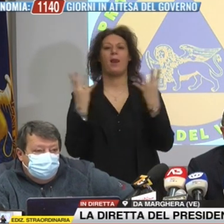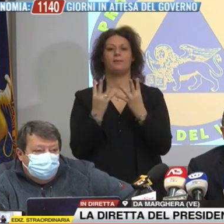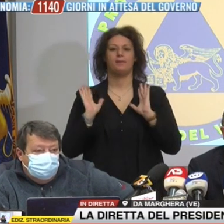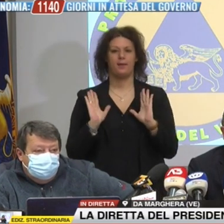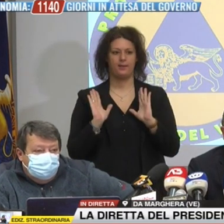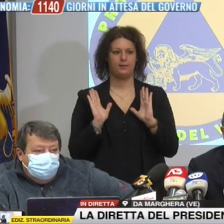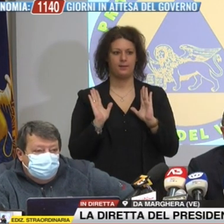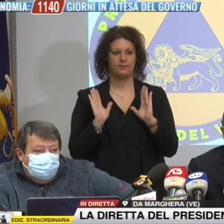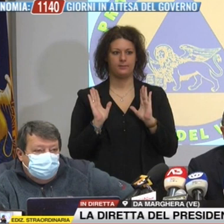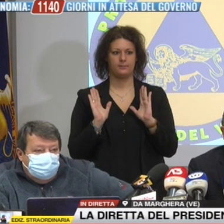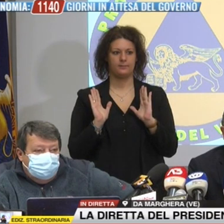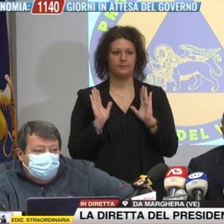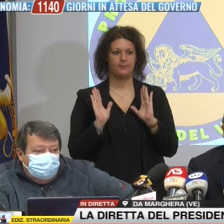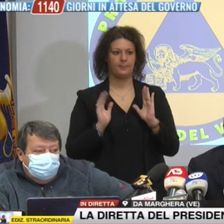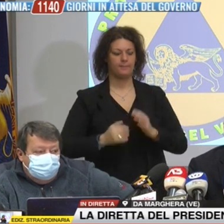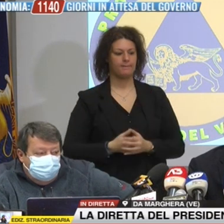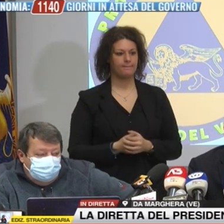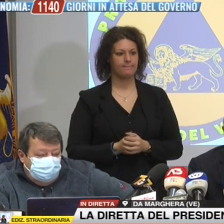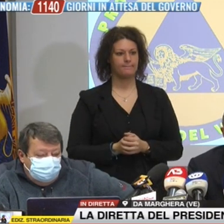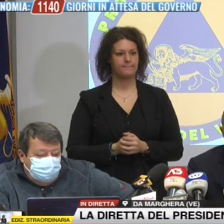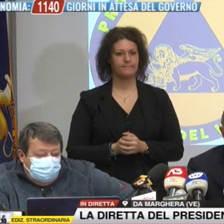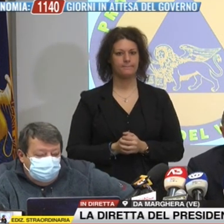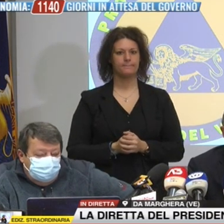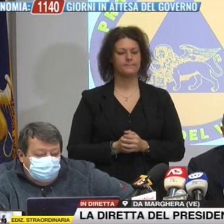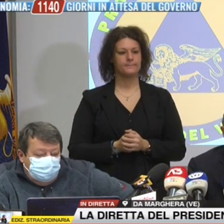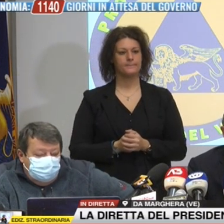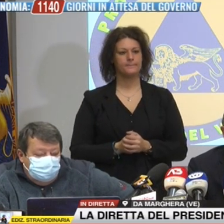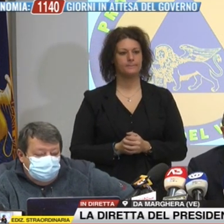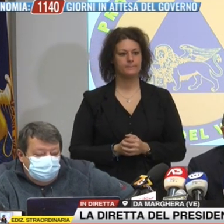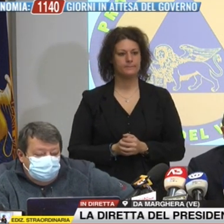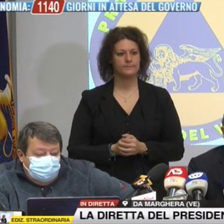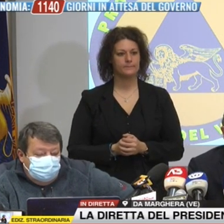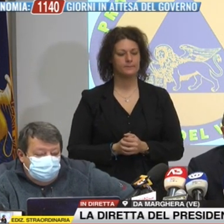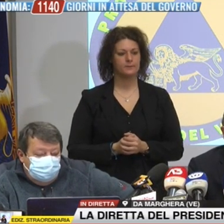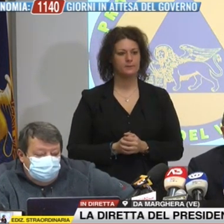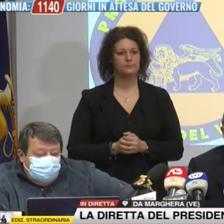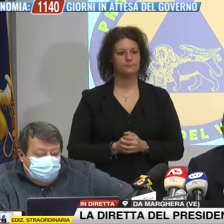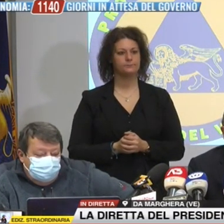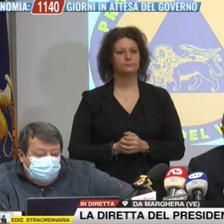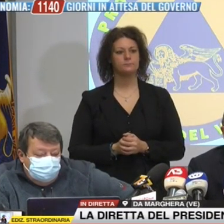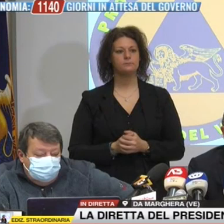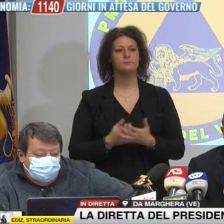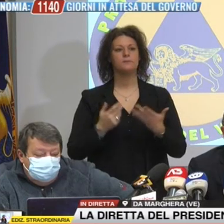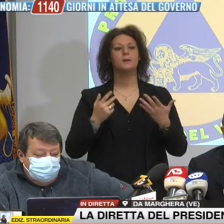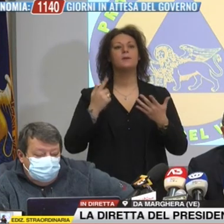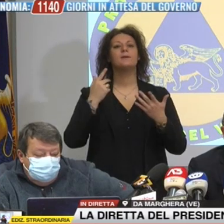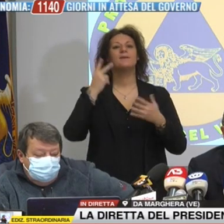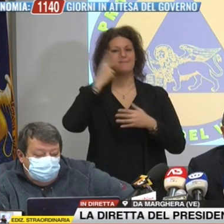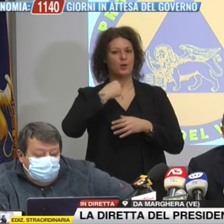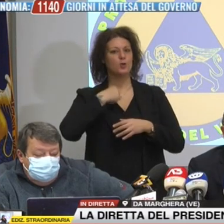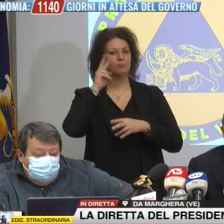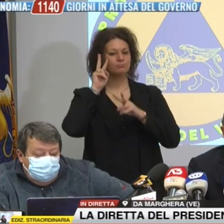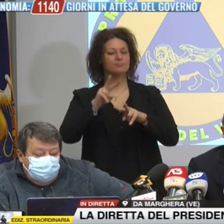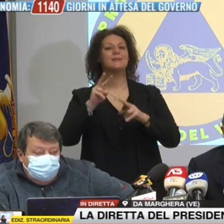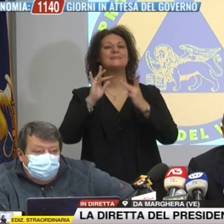prima che non è prevista, è nella finestra. Ah, per la finestra, ho capito. Esatto, però al tempo stesso, perché abbiamo consultato il sito del Ministero